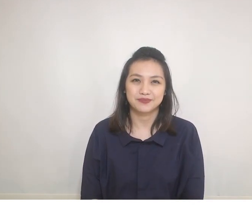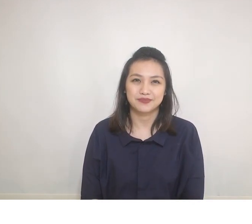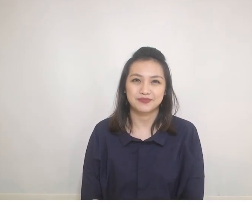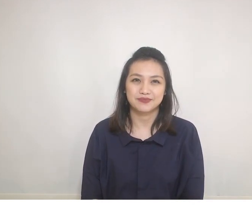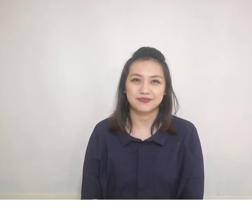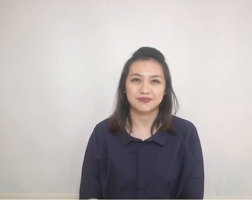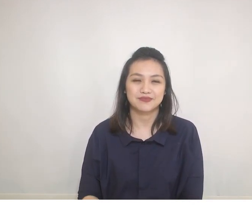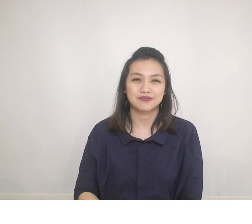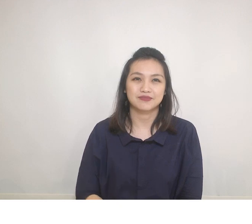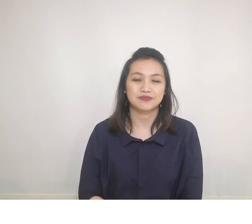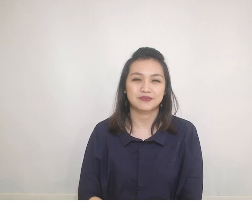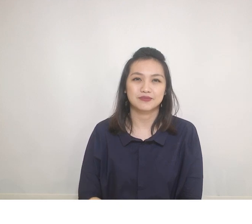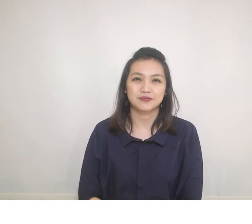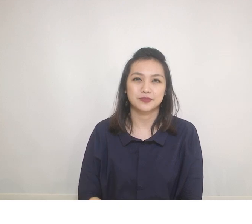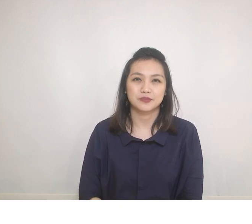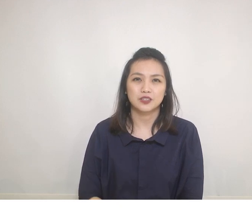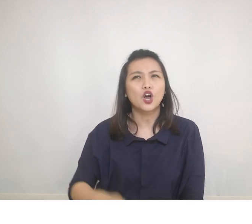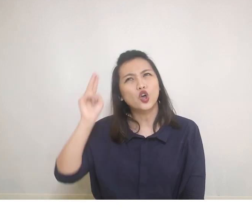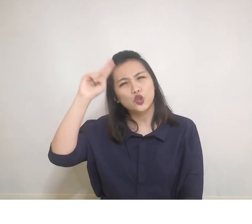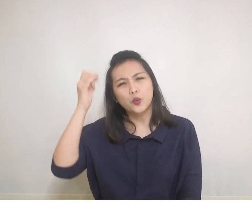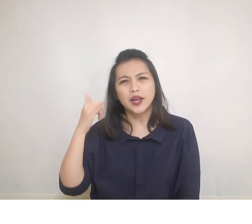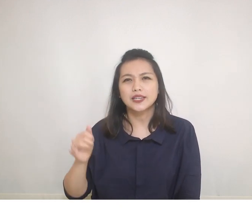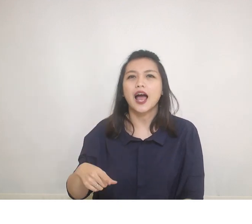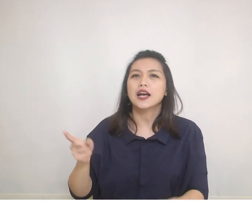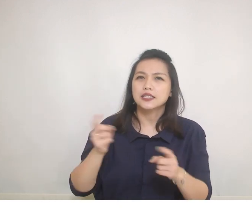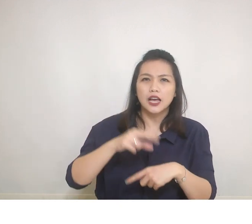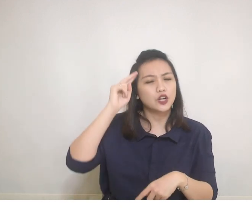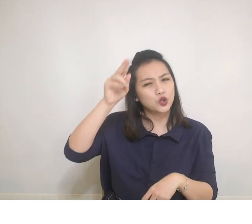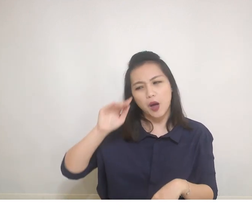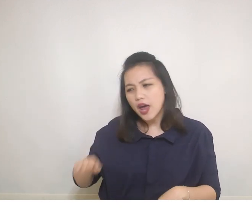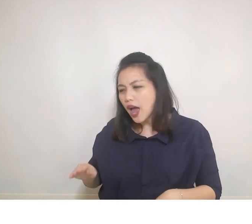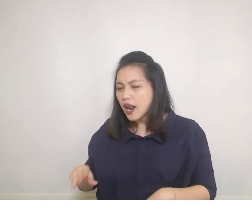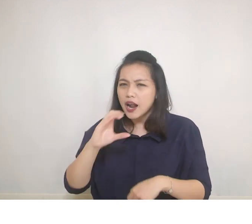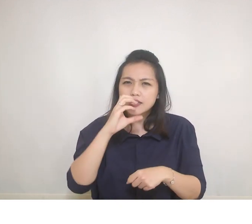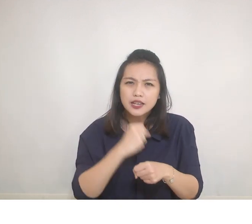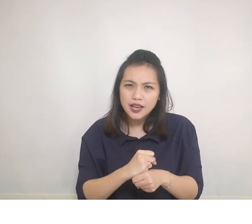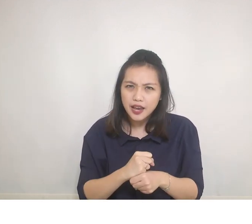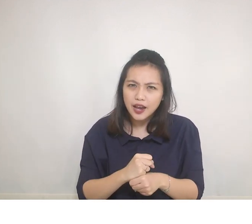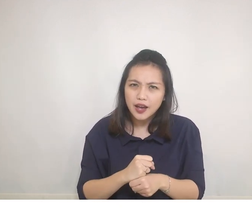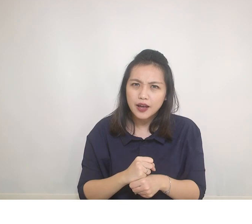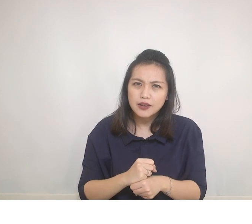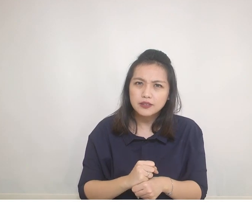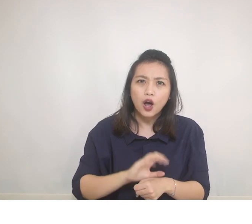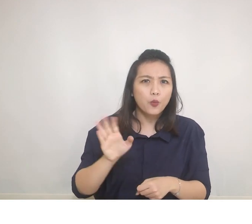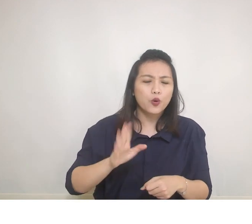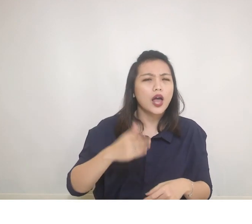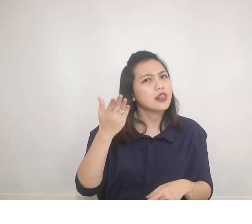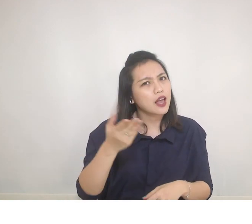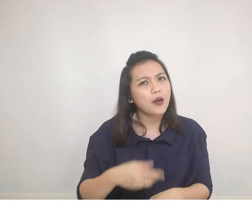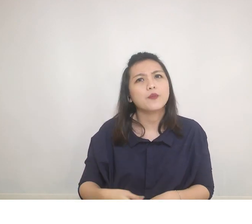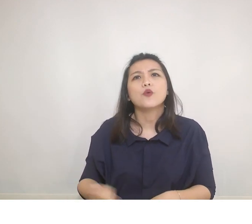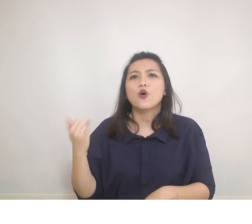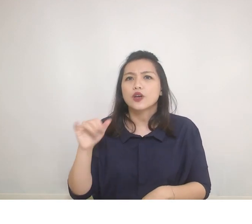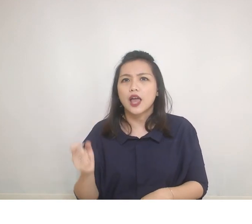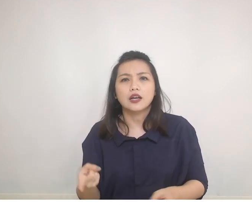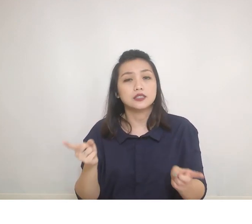Tanpa menggadaikan rumah, Anda mengerjakan yang Anda sangat passionate about. Tuhan tidak pernah melupakan passion kalian, tetap Tuhan